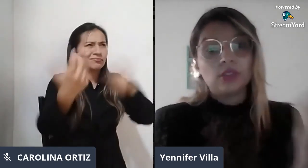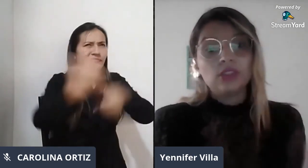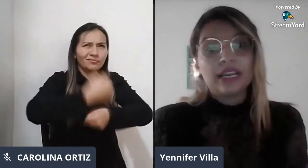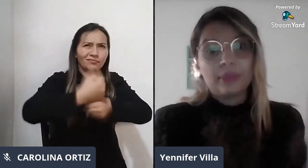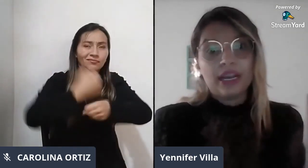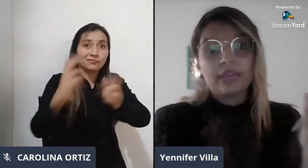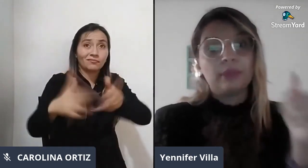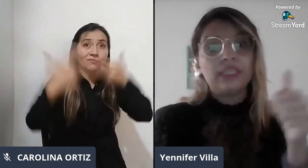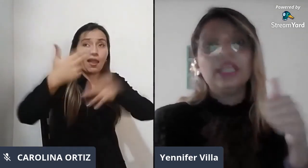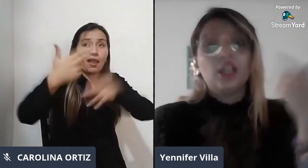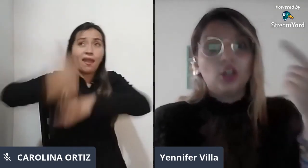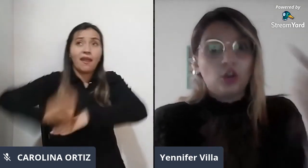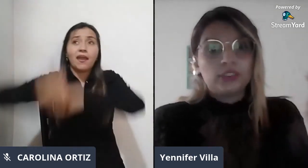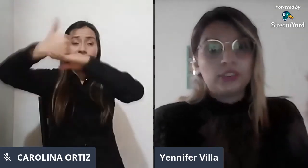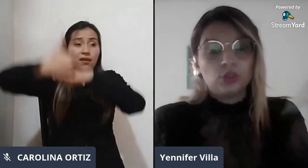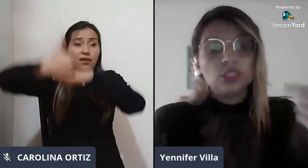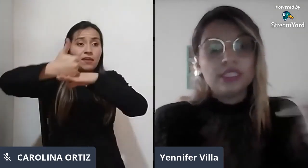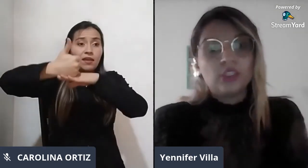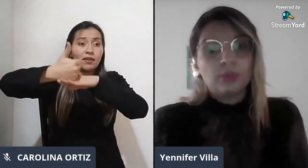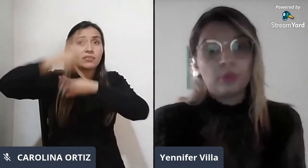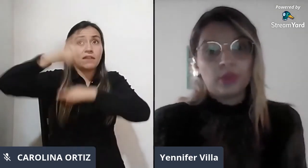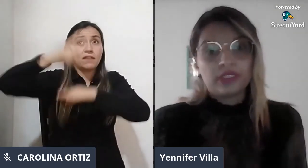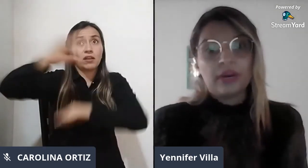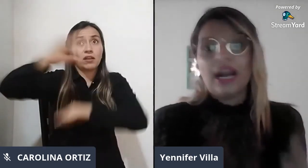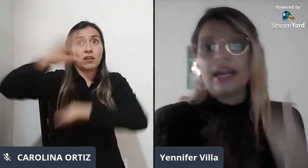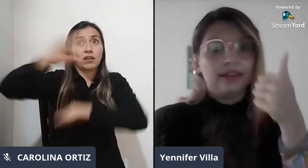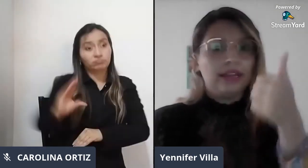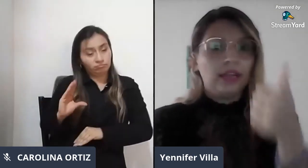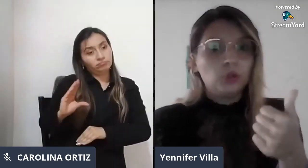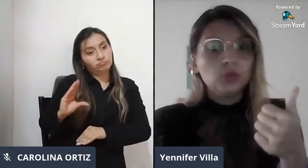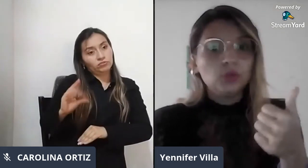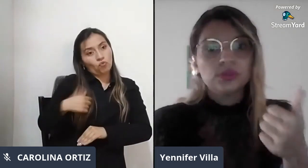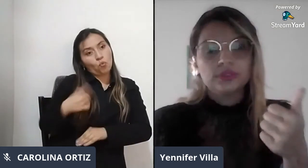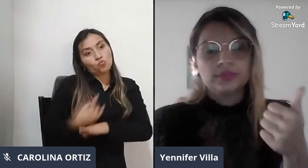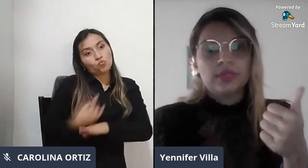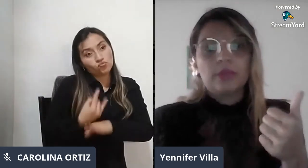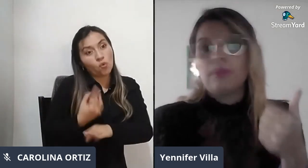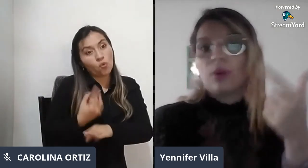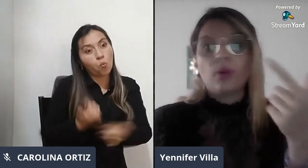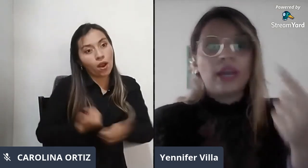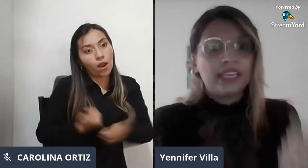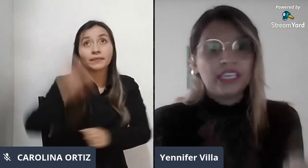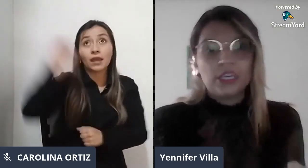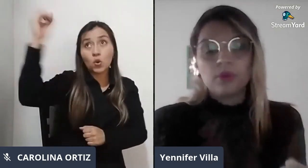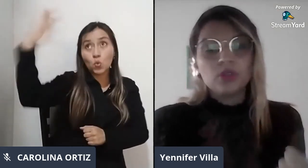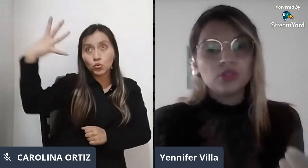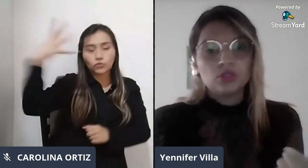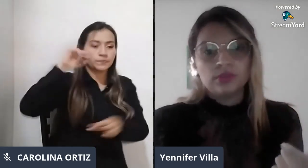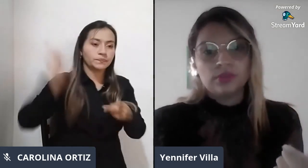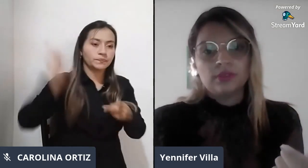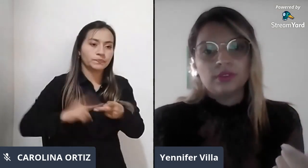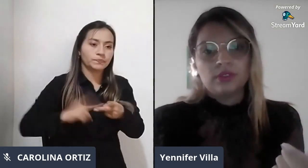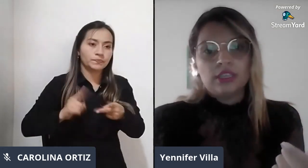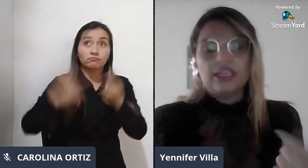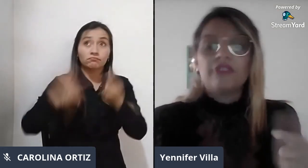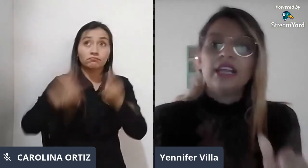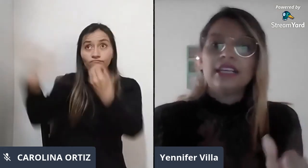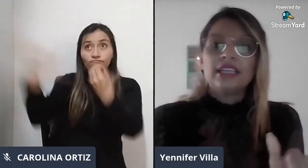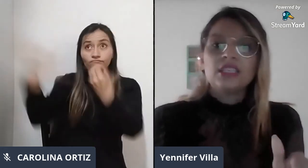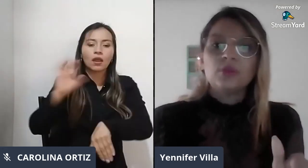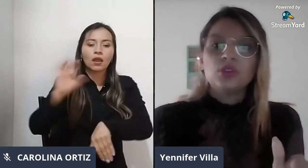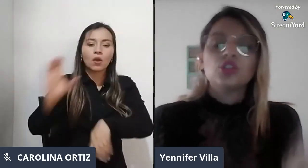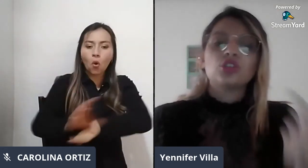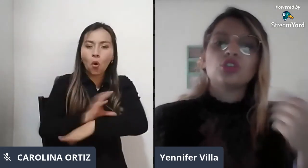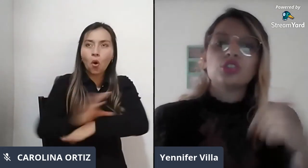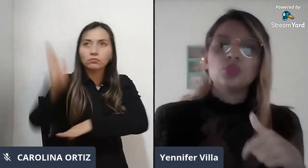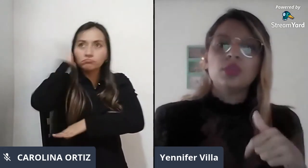hace que el patrón tenga que pagarme a mí lo que estoy utilizando para poder trabajar, la luz, me provea de equipos. Y al final,